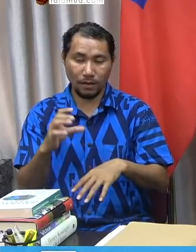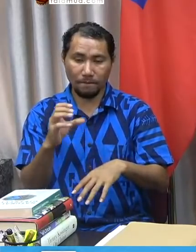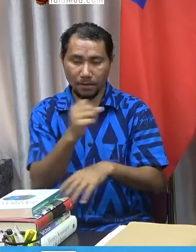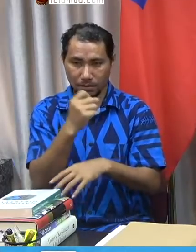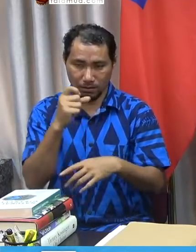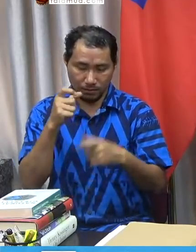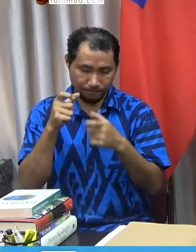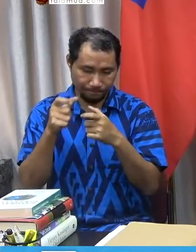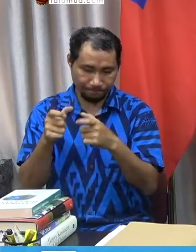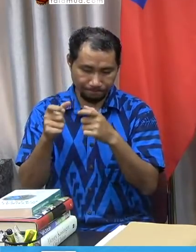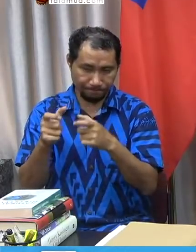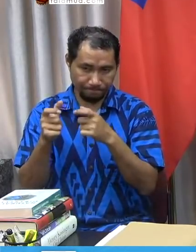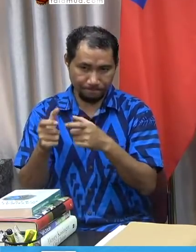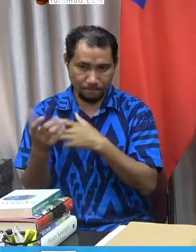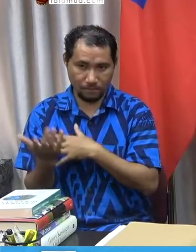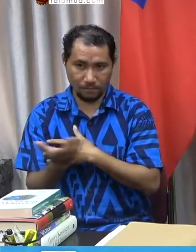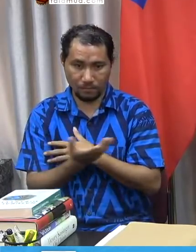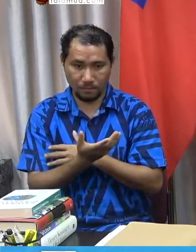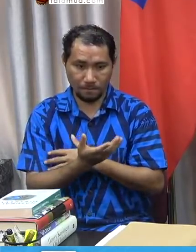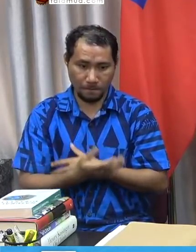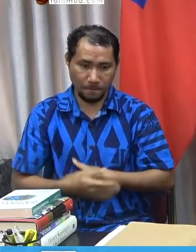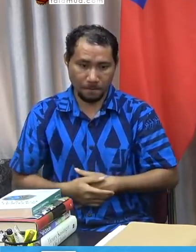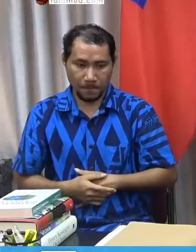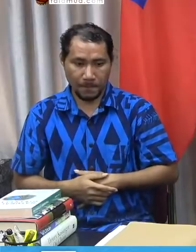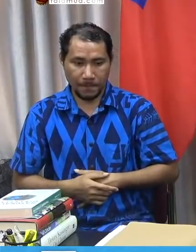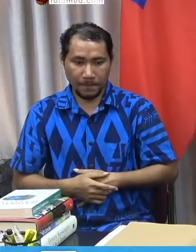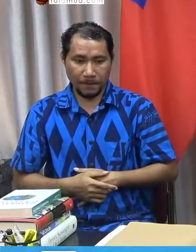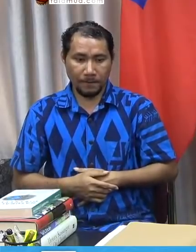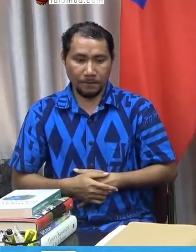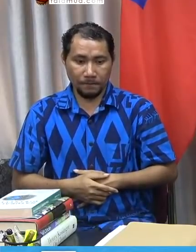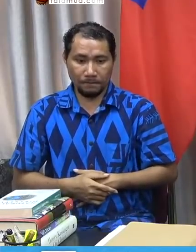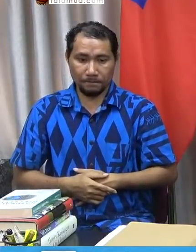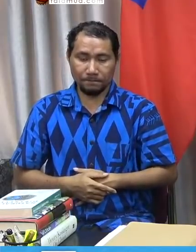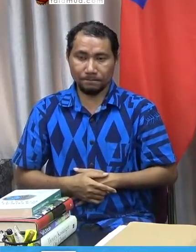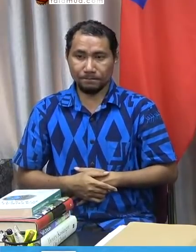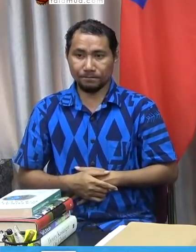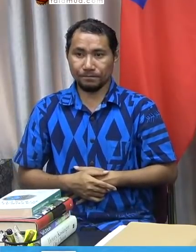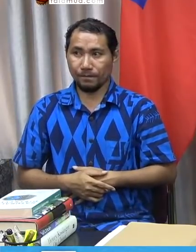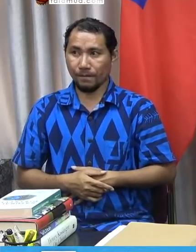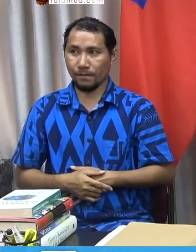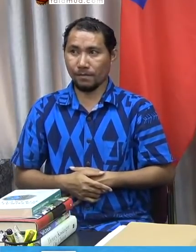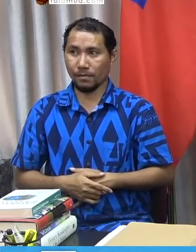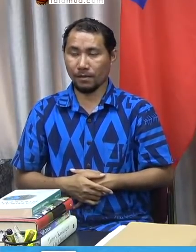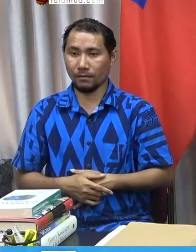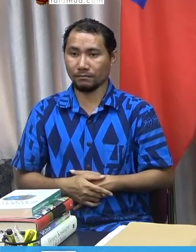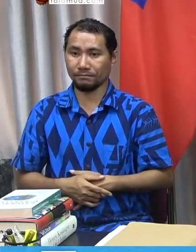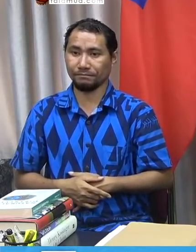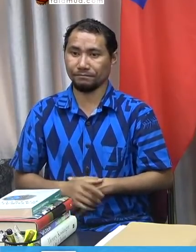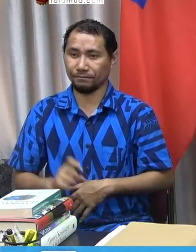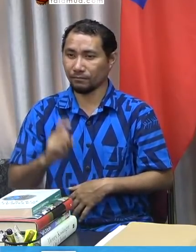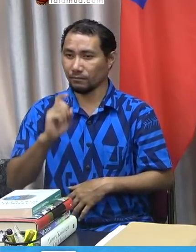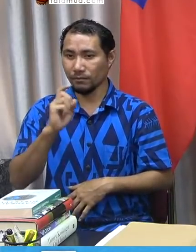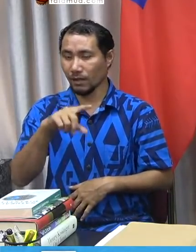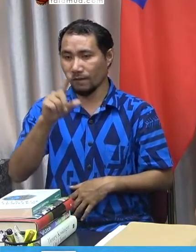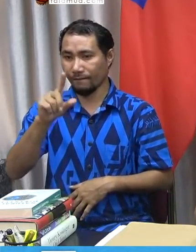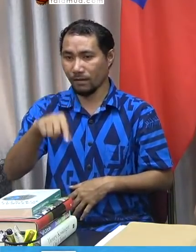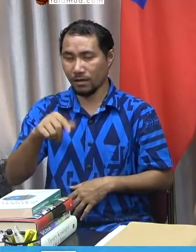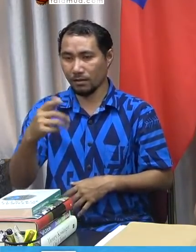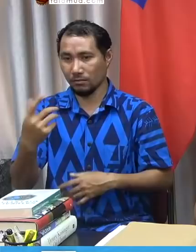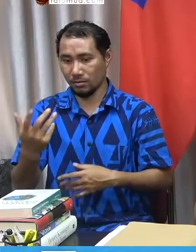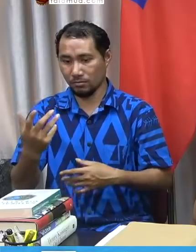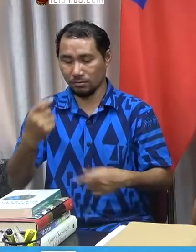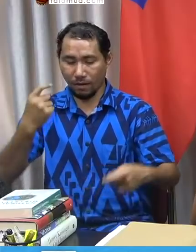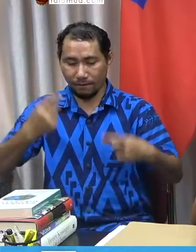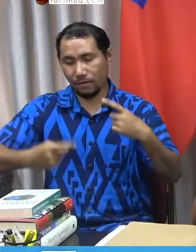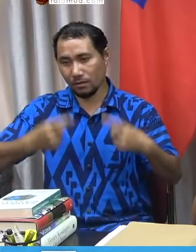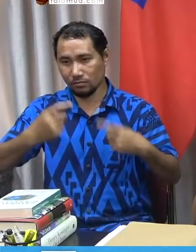iei. O le toa ngā mea foi. Ele te tauona whai se loto foi le pe whawhinau.